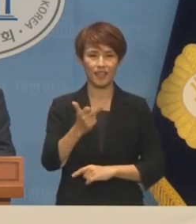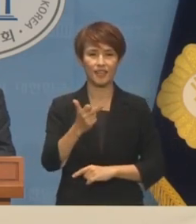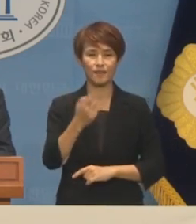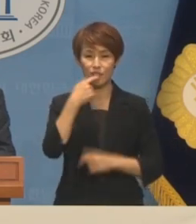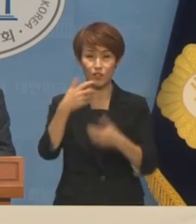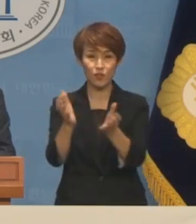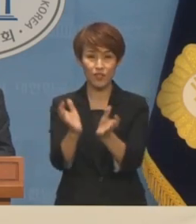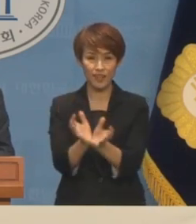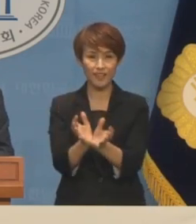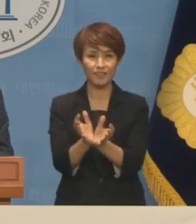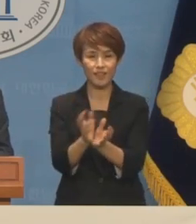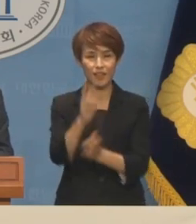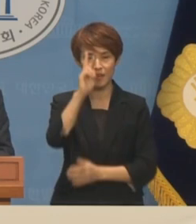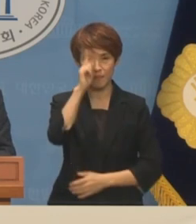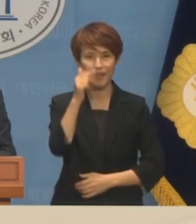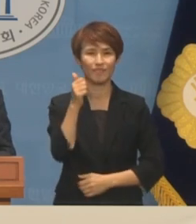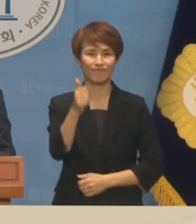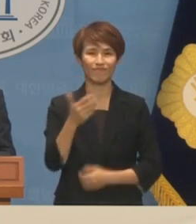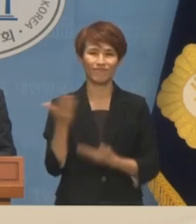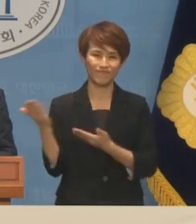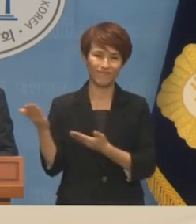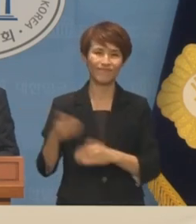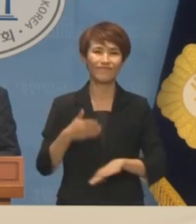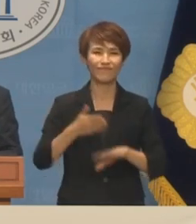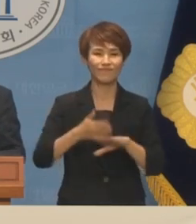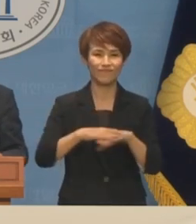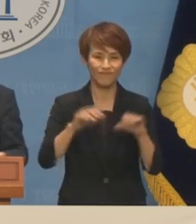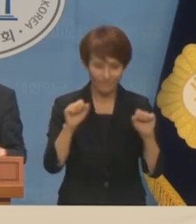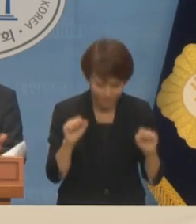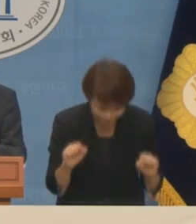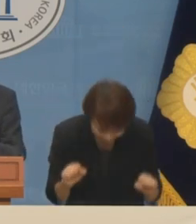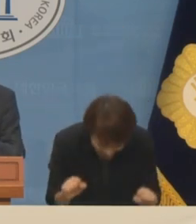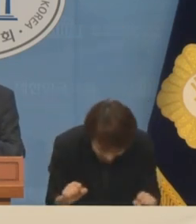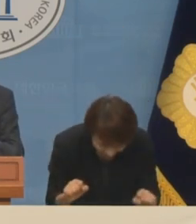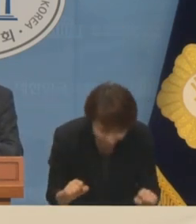더불어민주당 국회의원 박예철입니다. 감사합니다.